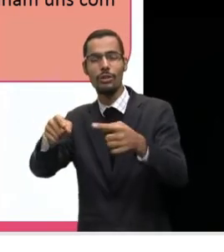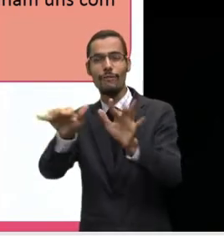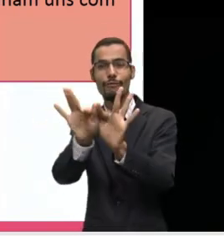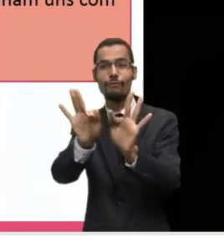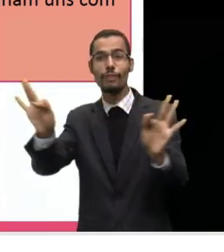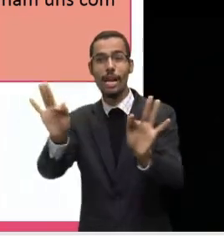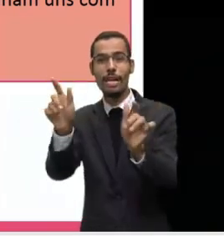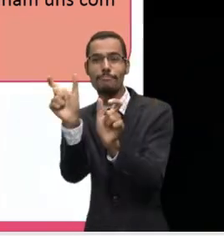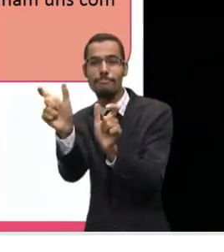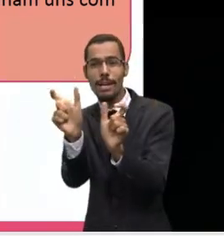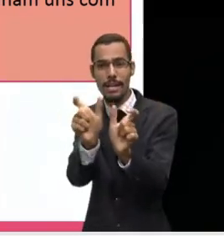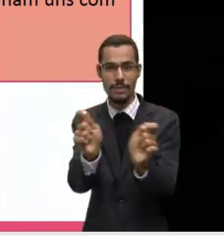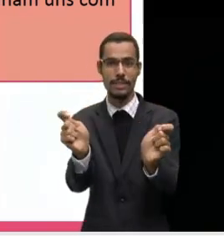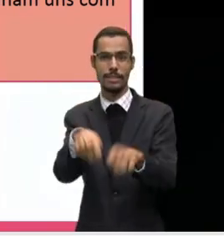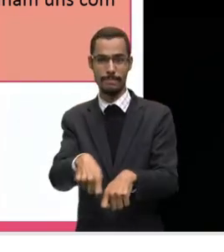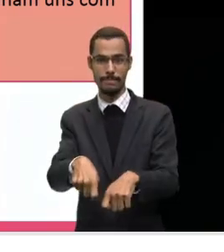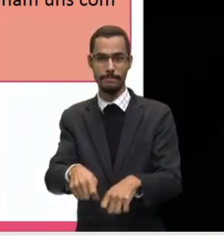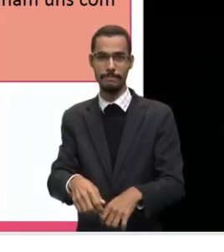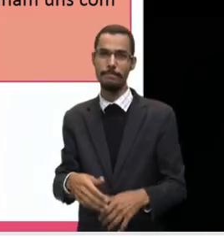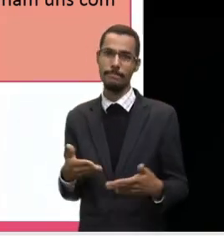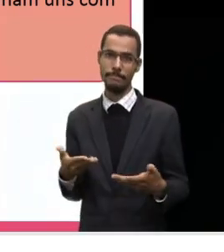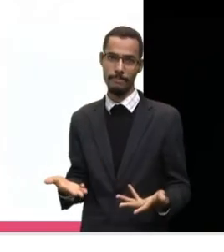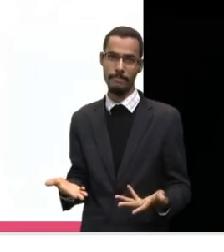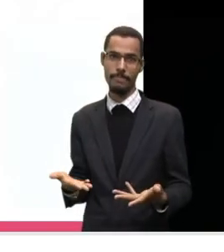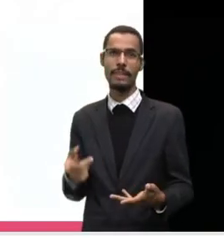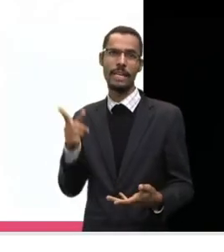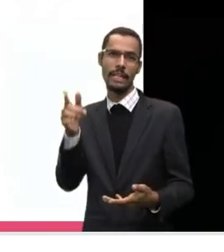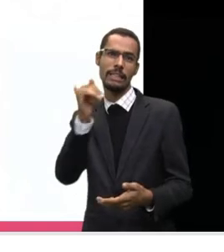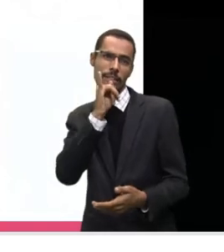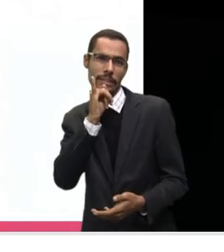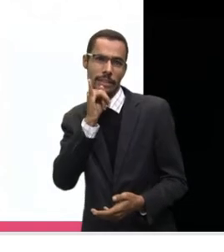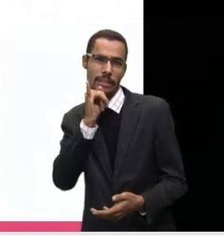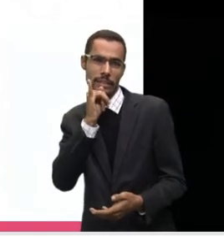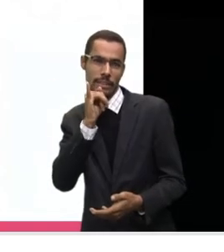formar palavras e frases. Para